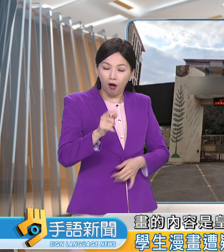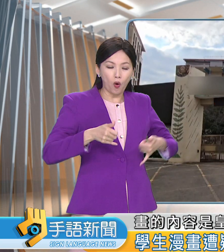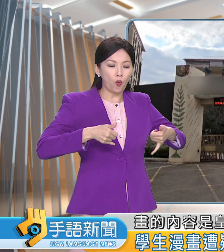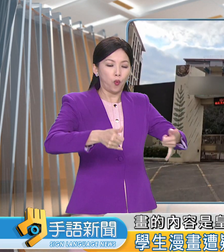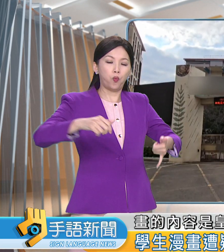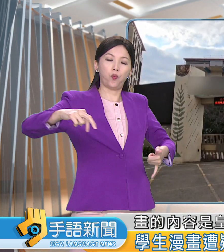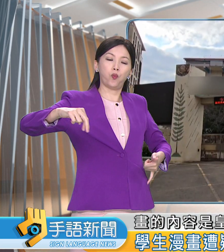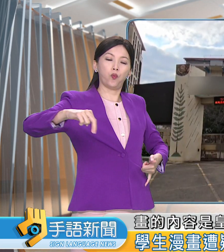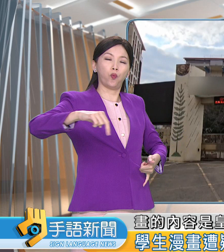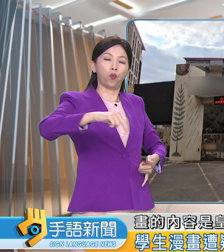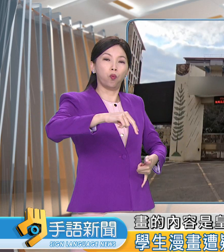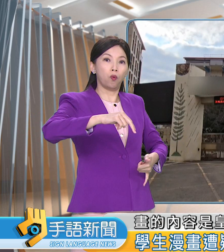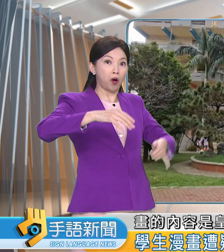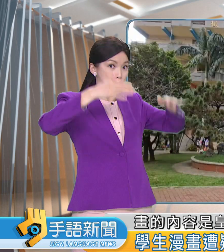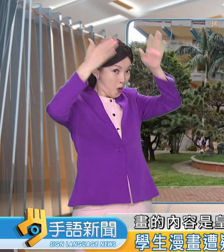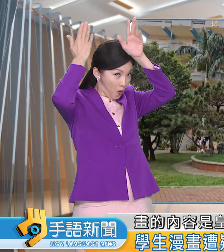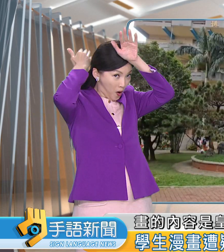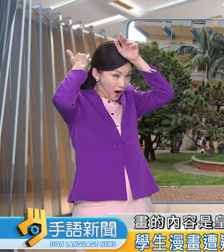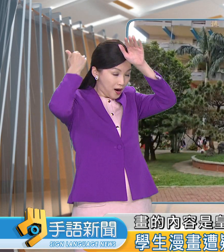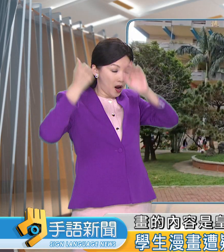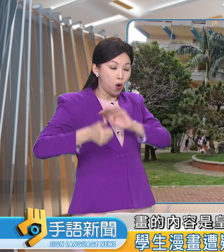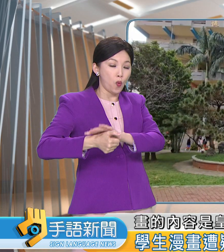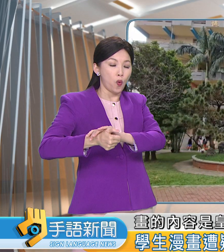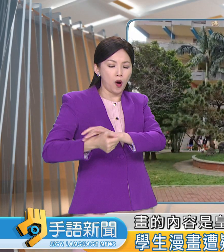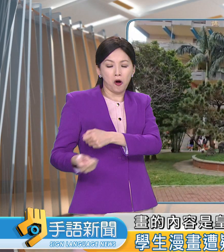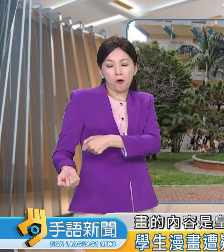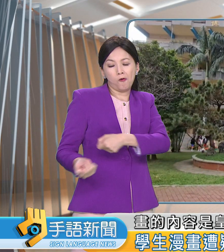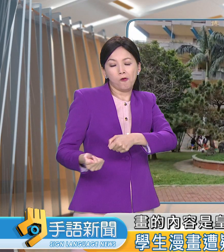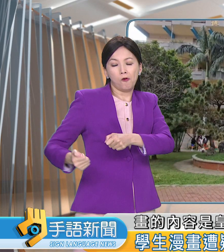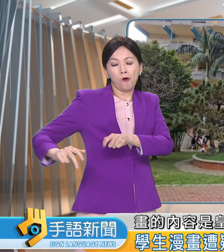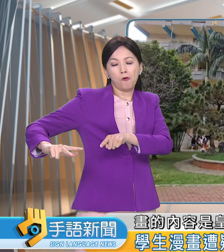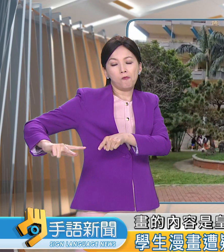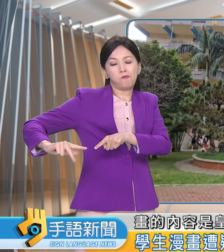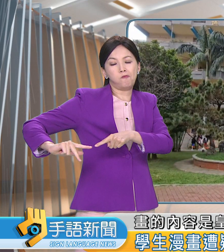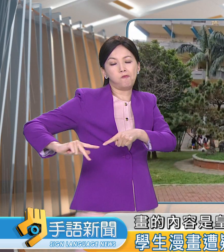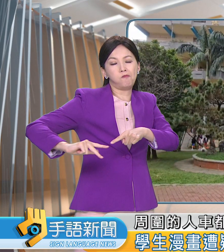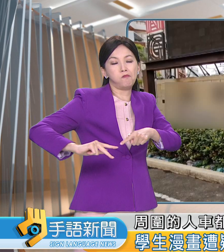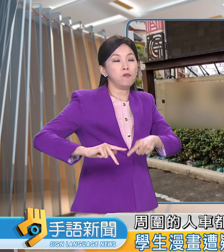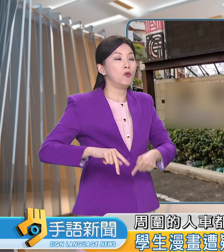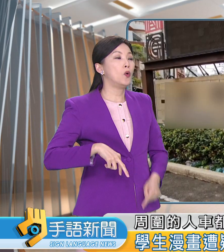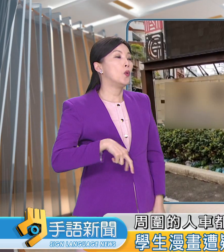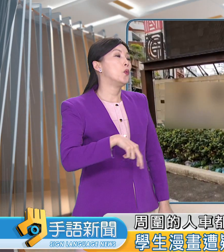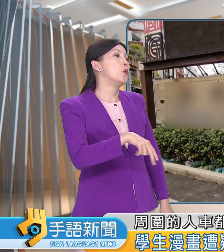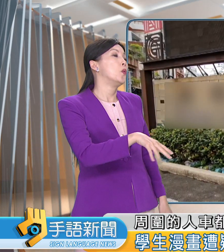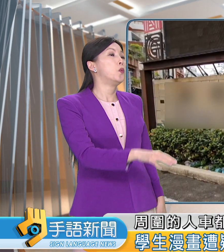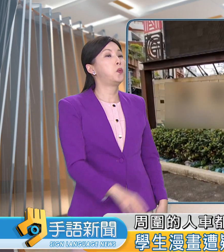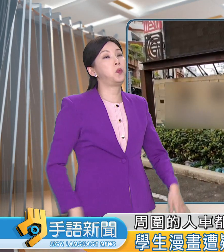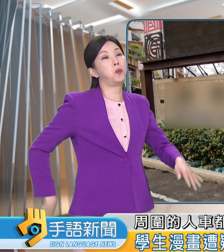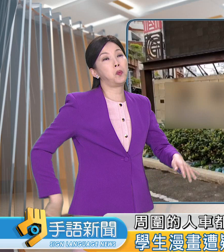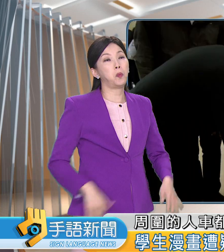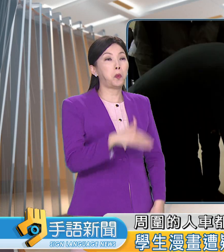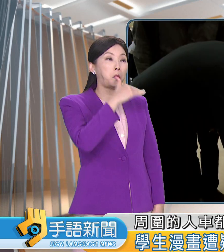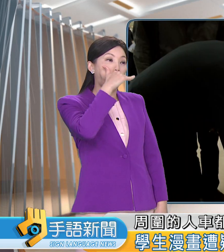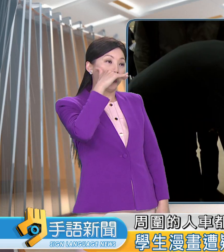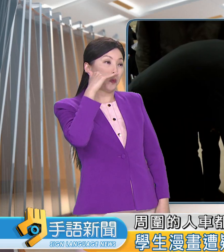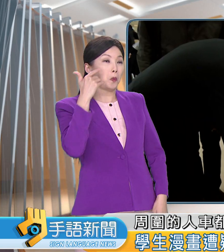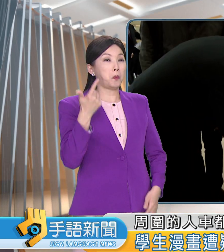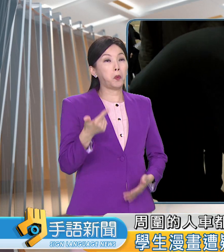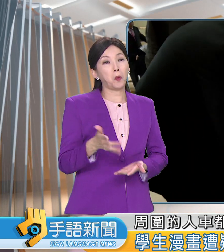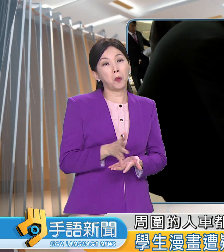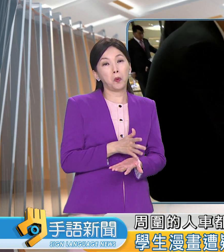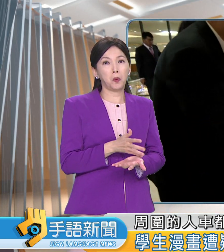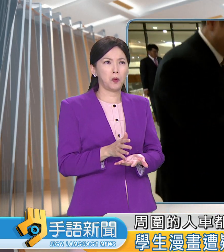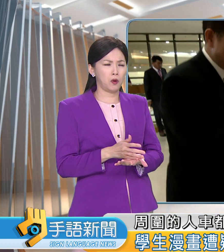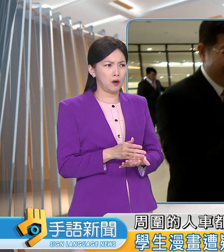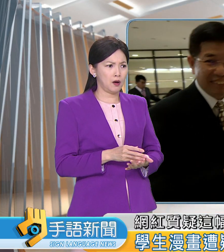他画的内容是皇帝牵着乌龟过马路，周围的人跟车都在等他。